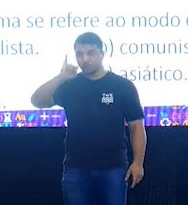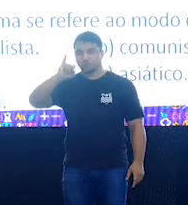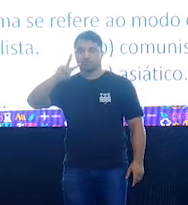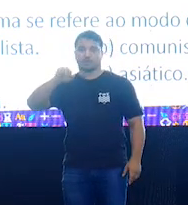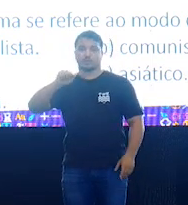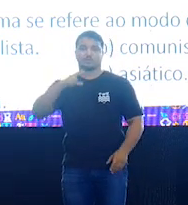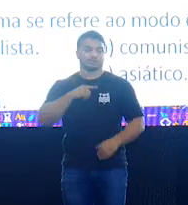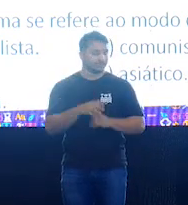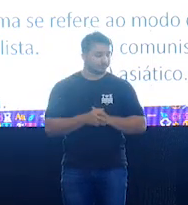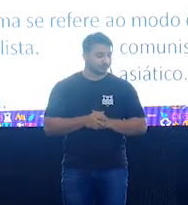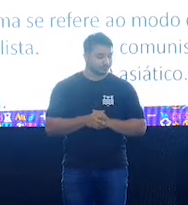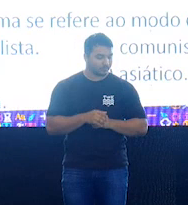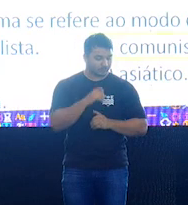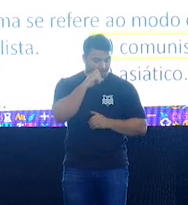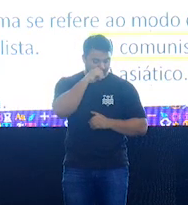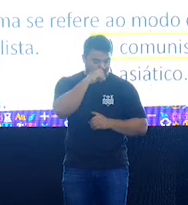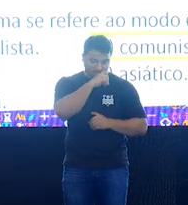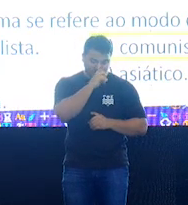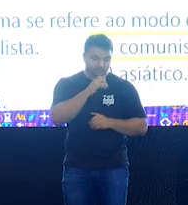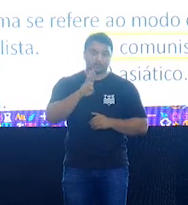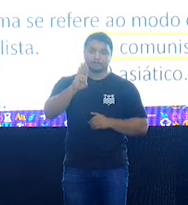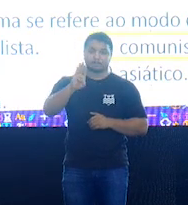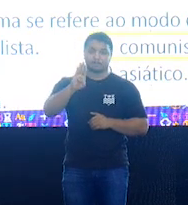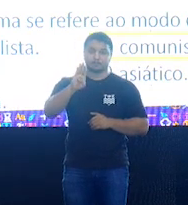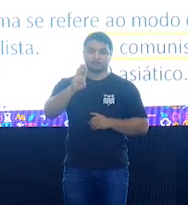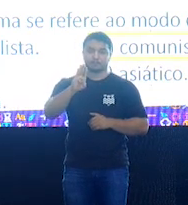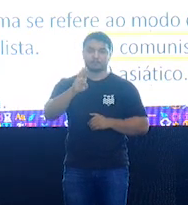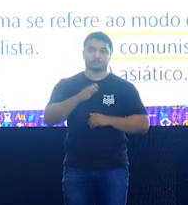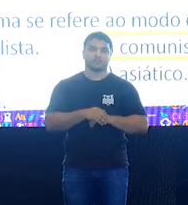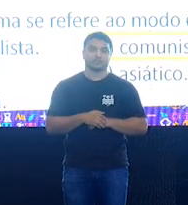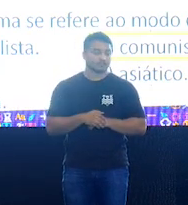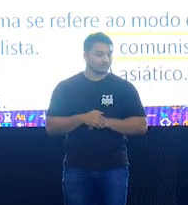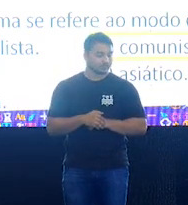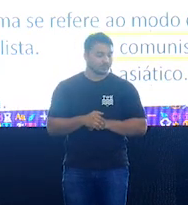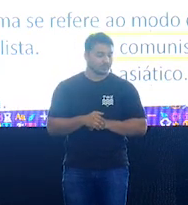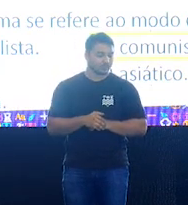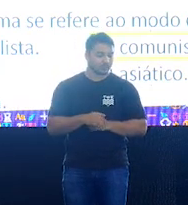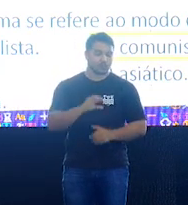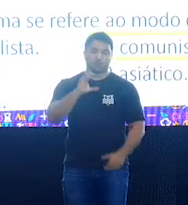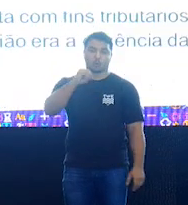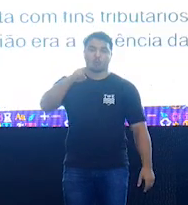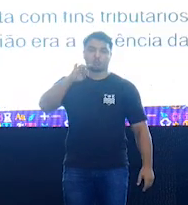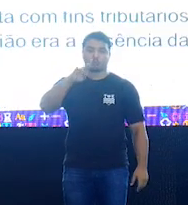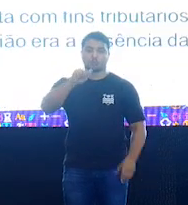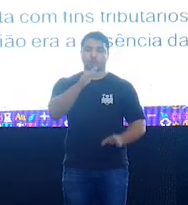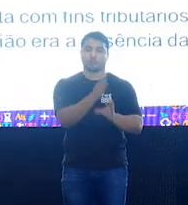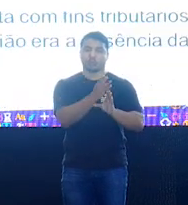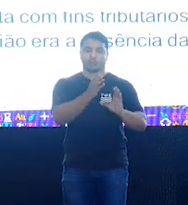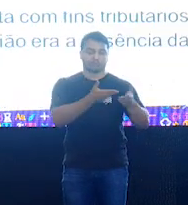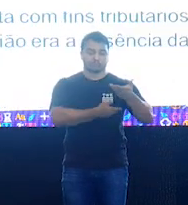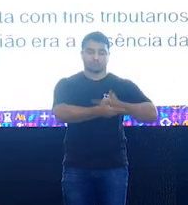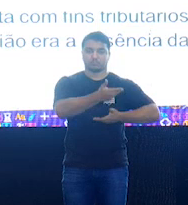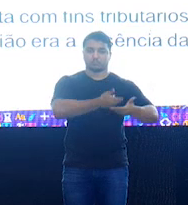coletivo, modo de produção primitivo. Então, comunista, primitivo. E aí chegamos, senhores, no modo de